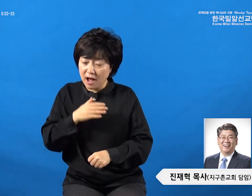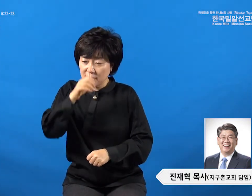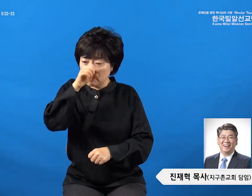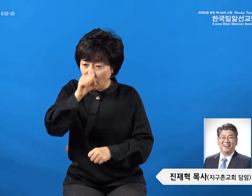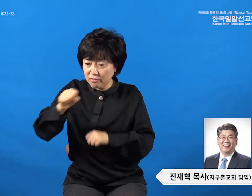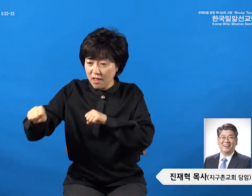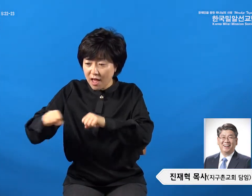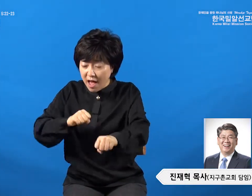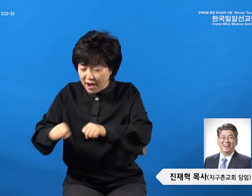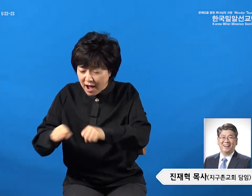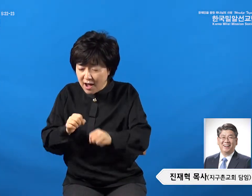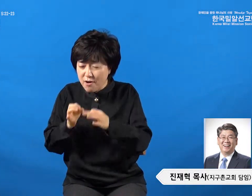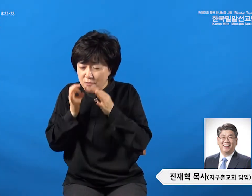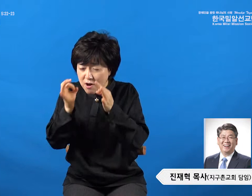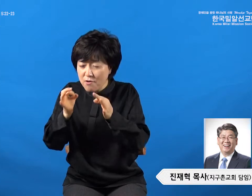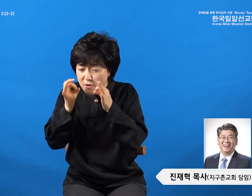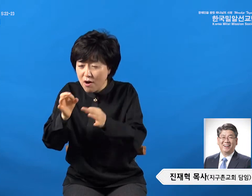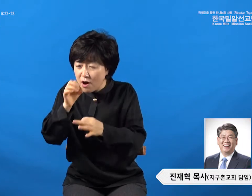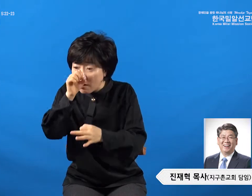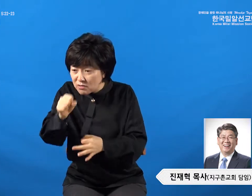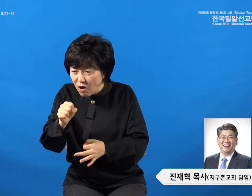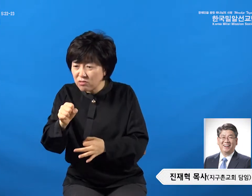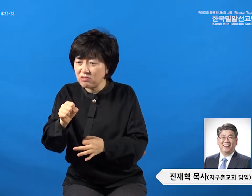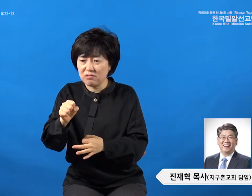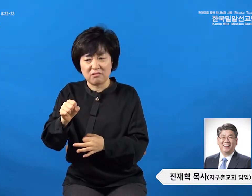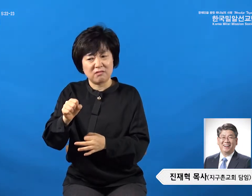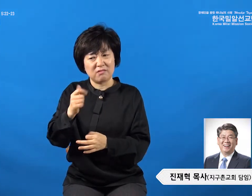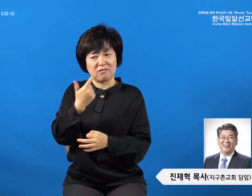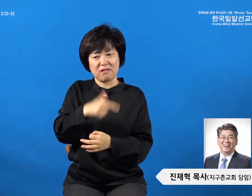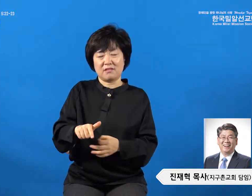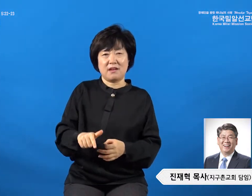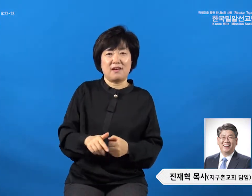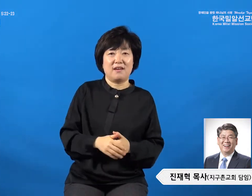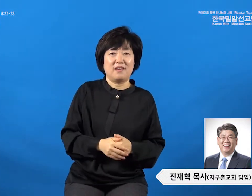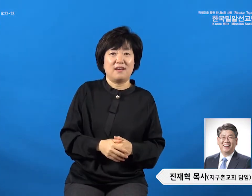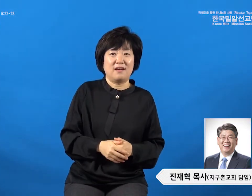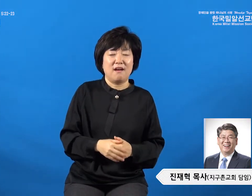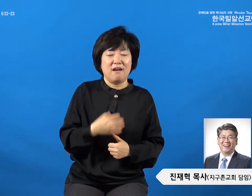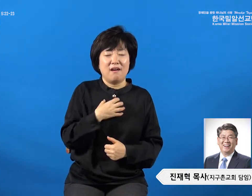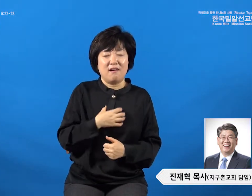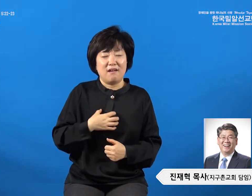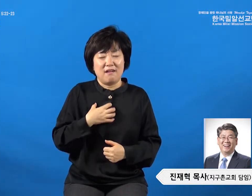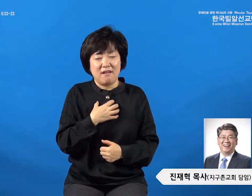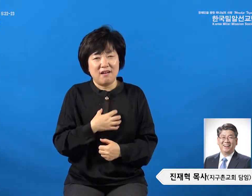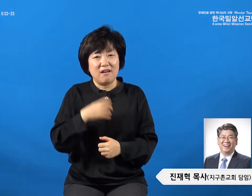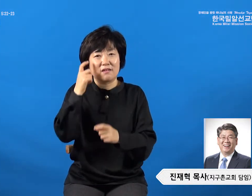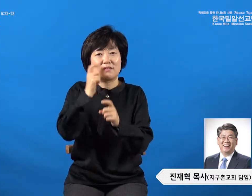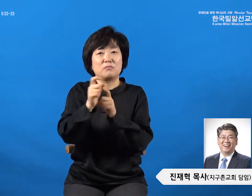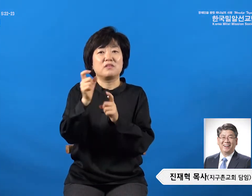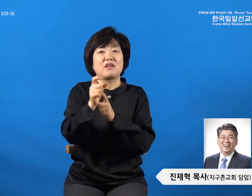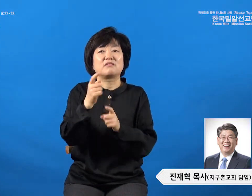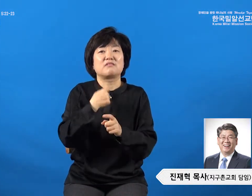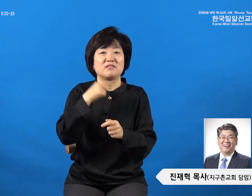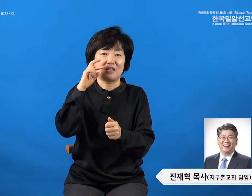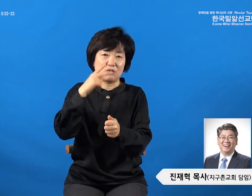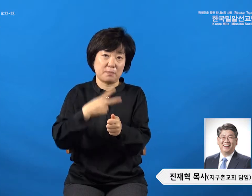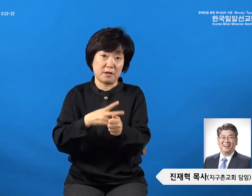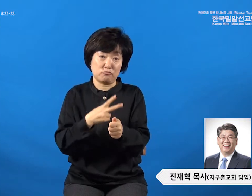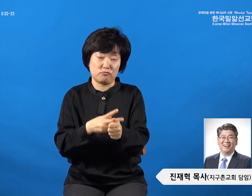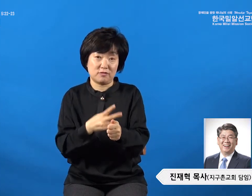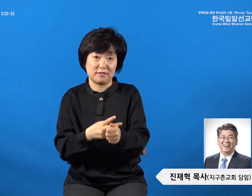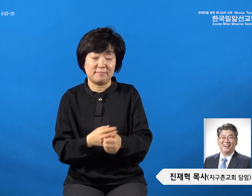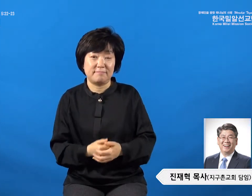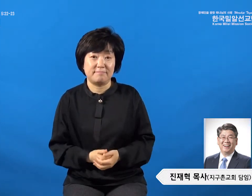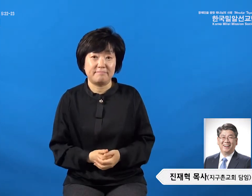내가 막상 행하는 건 내가 원하는 그 선이 아니다라고 이야기하며 괴로워하며 고민했던